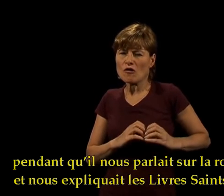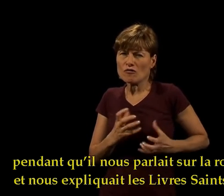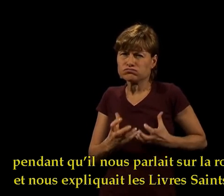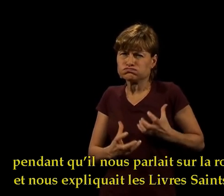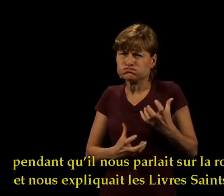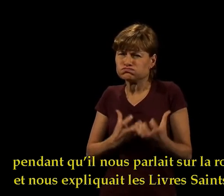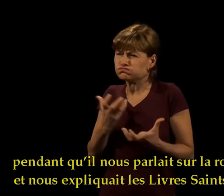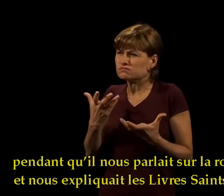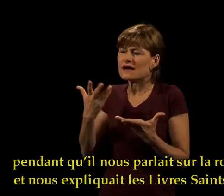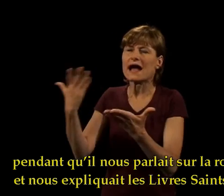nous expliquait les livres saints. »